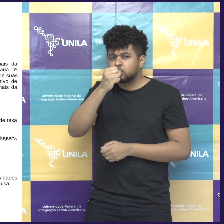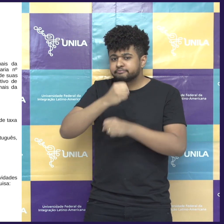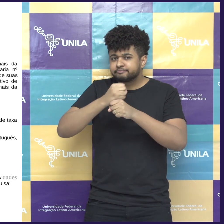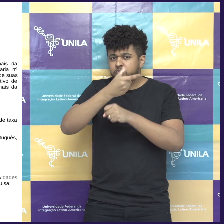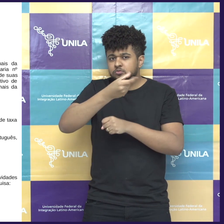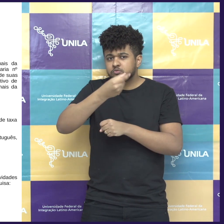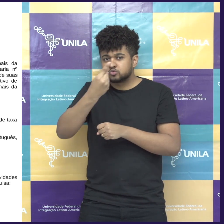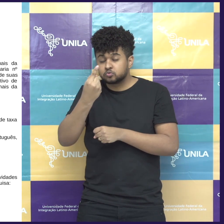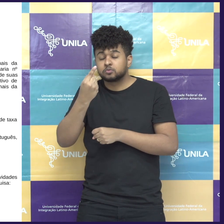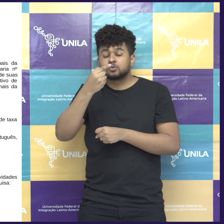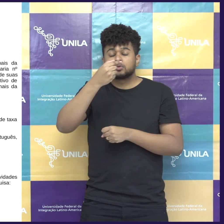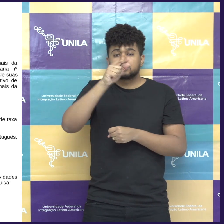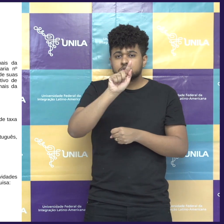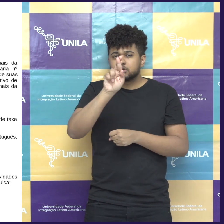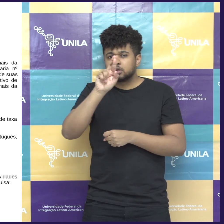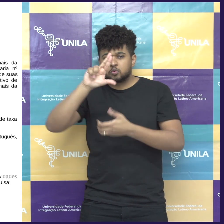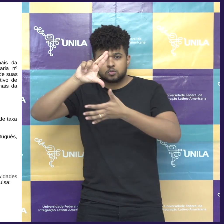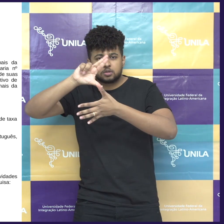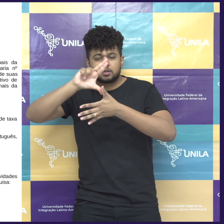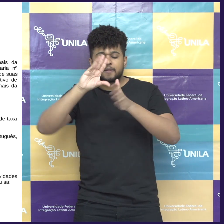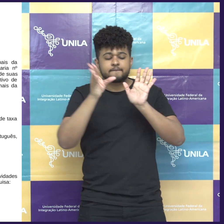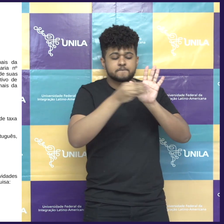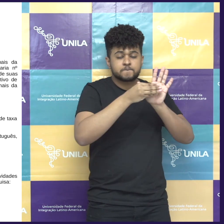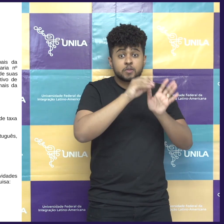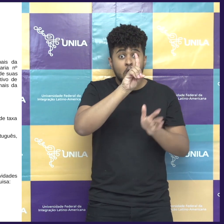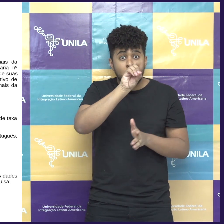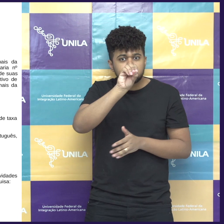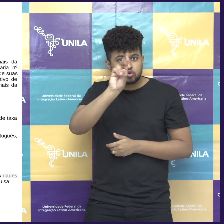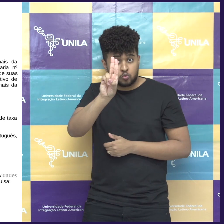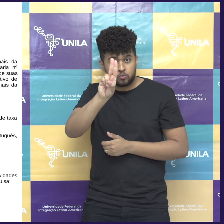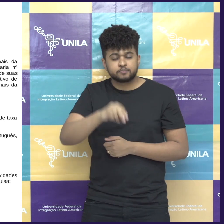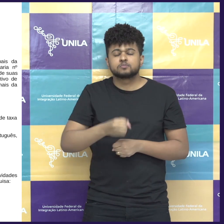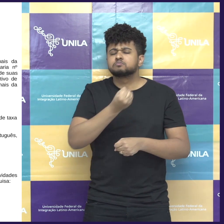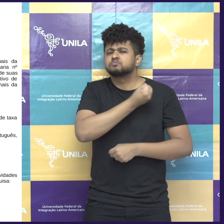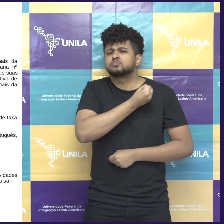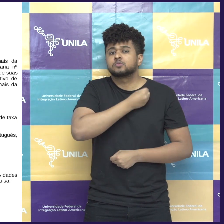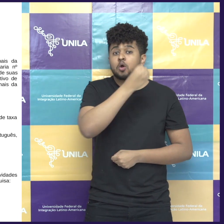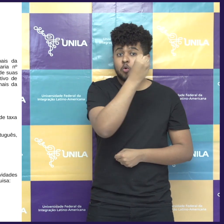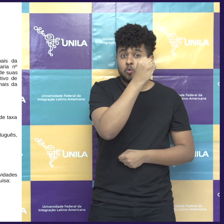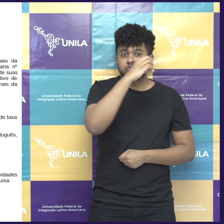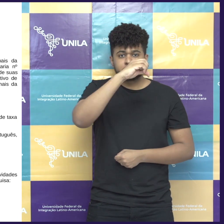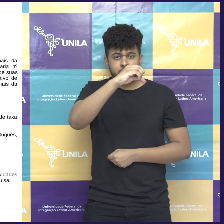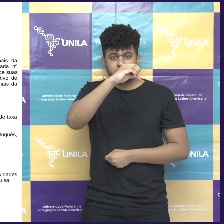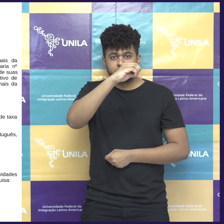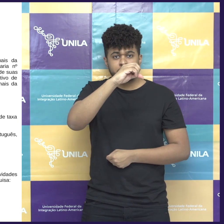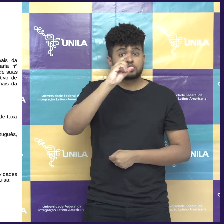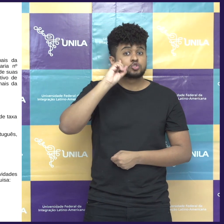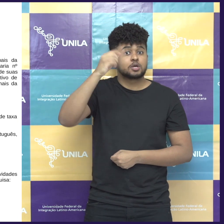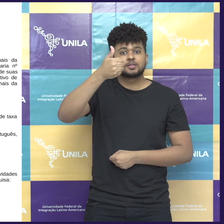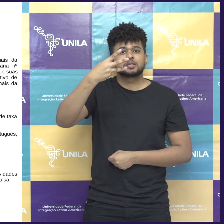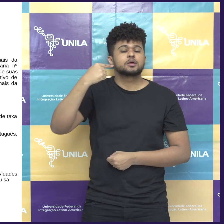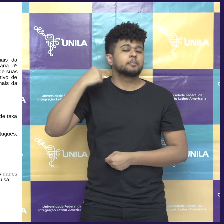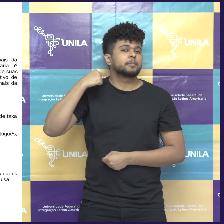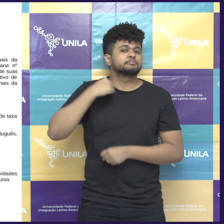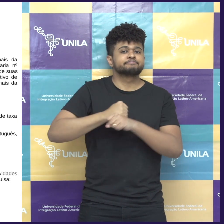158/2021 GR-UNILA, publicada no DOU número 89, de 13 de maio